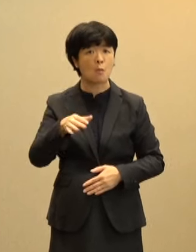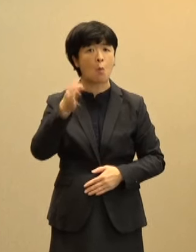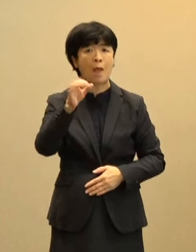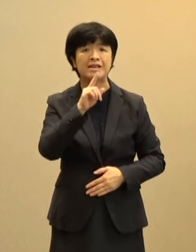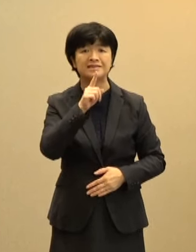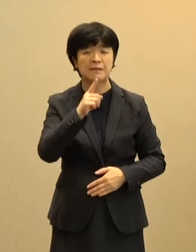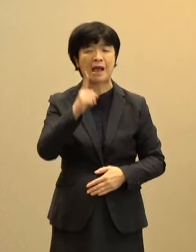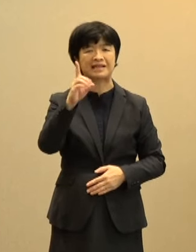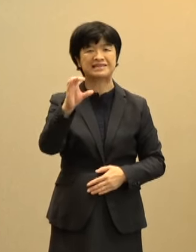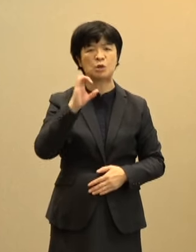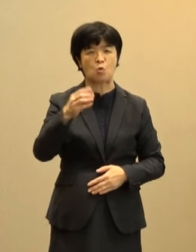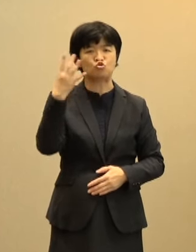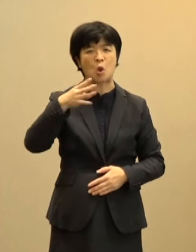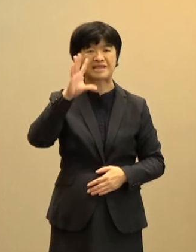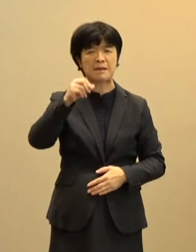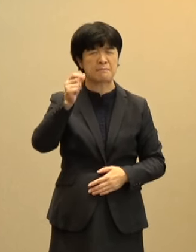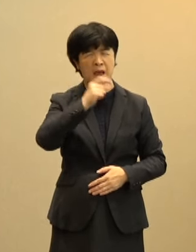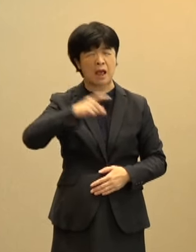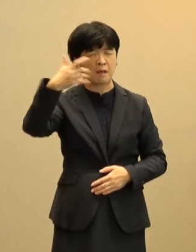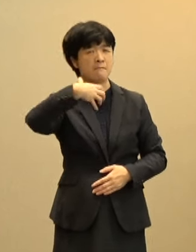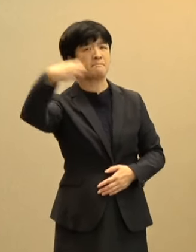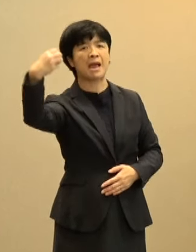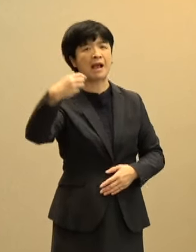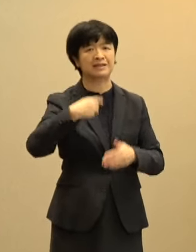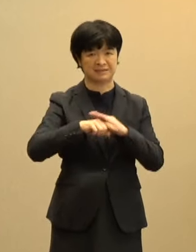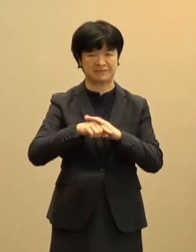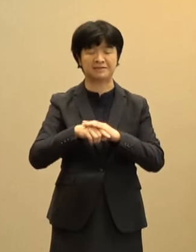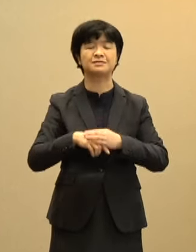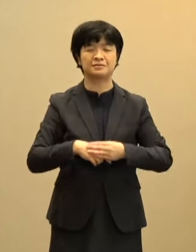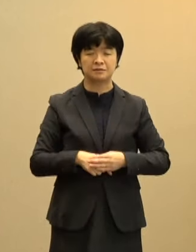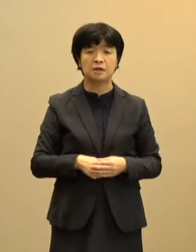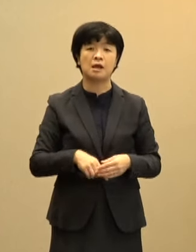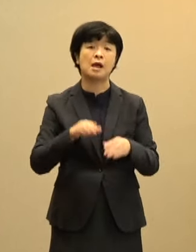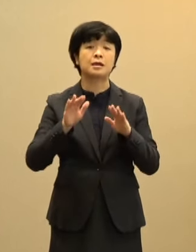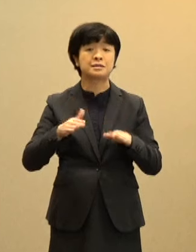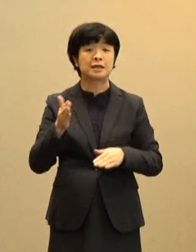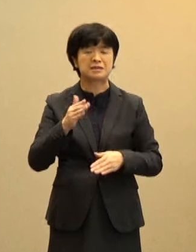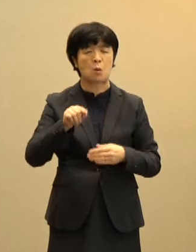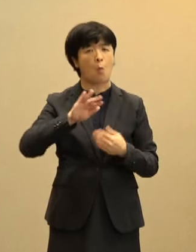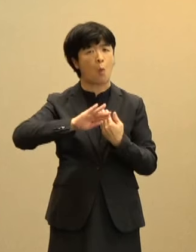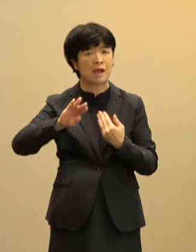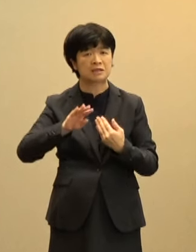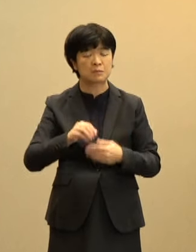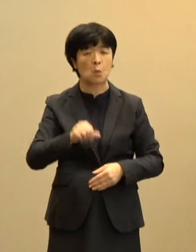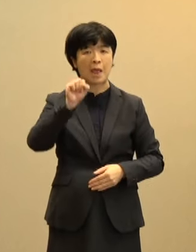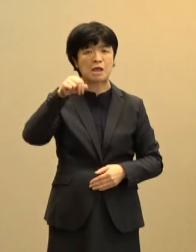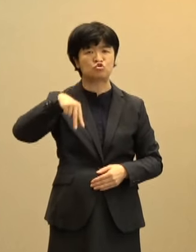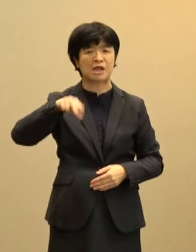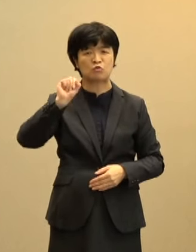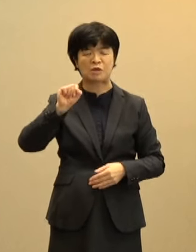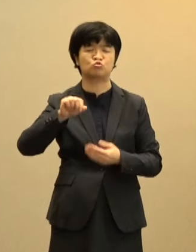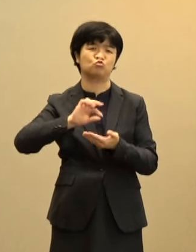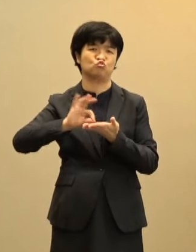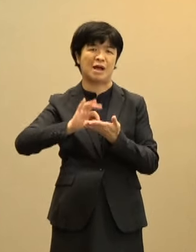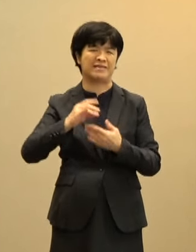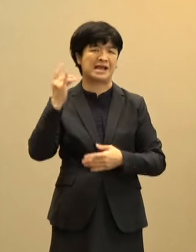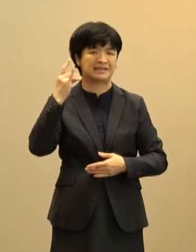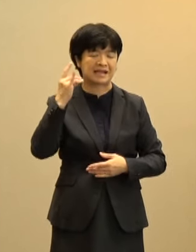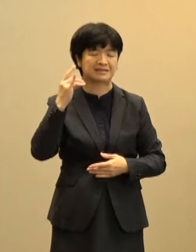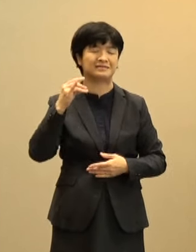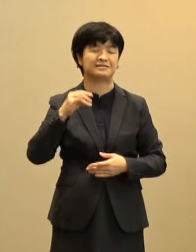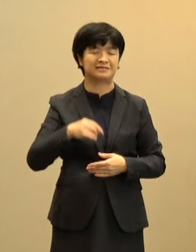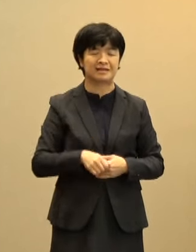は約1億4000万円増加をしています。また近年、電話で詐欺のほかにも SNS を悪用した詐欺、いわゆ